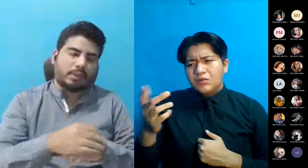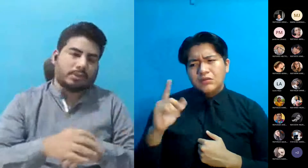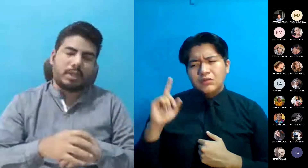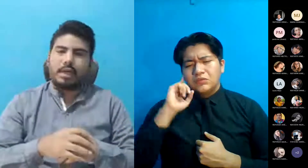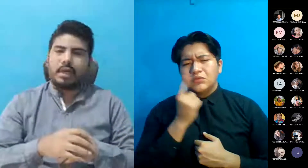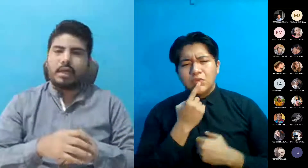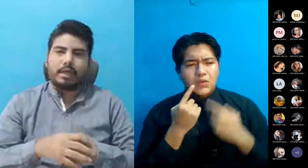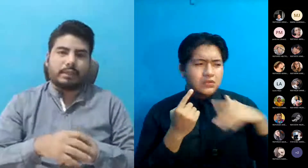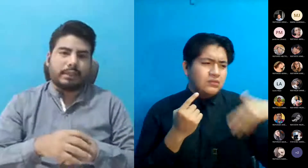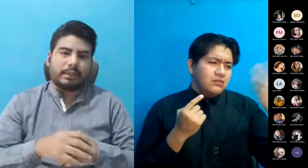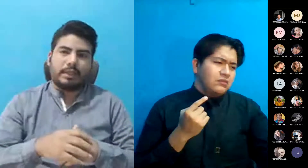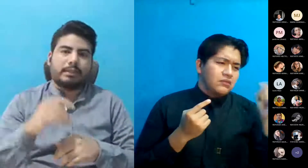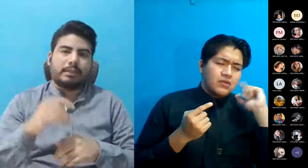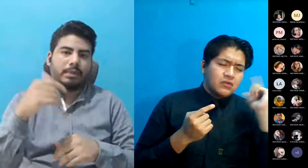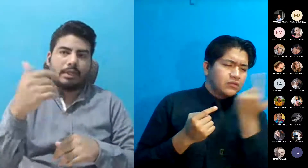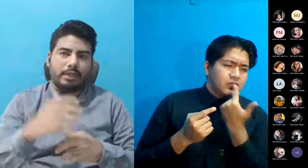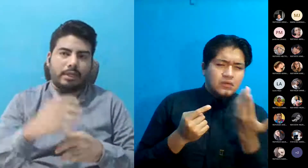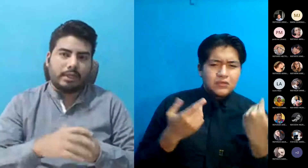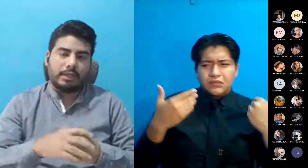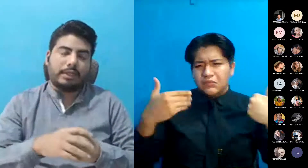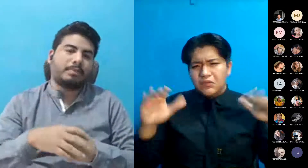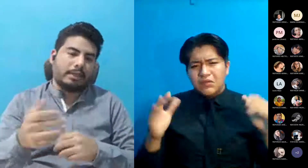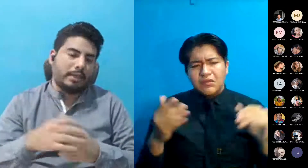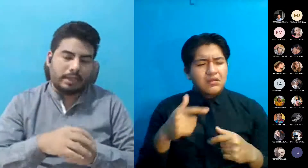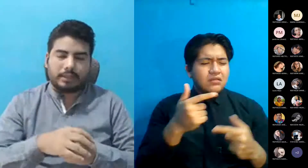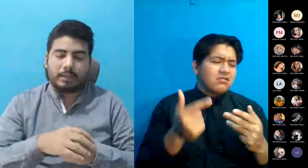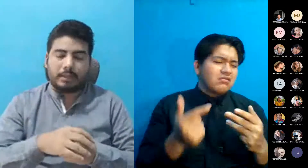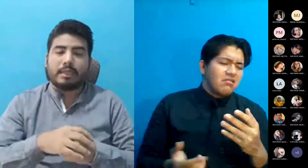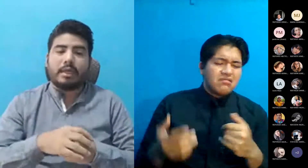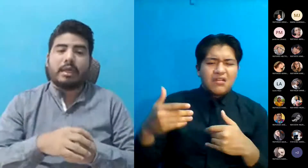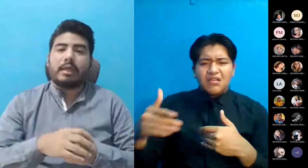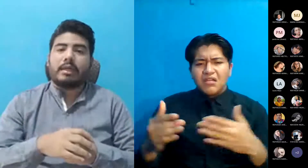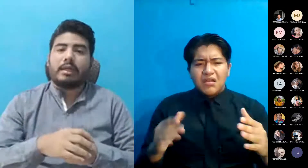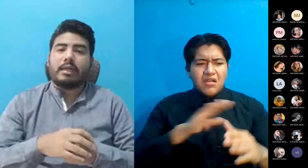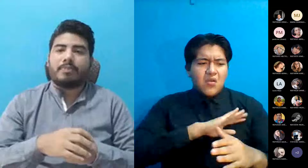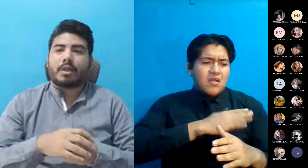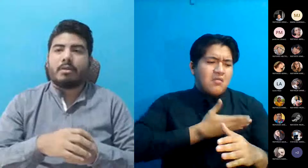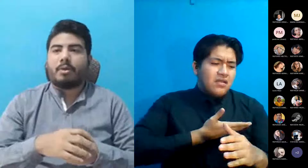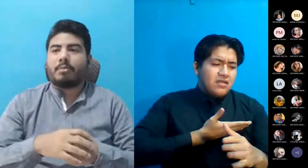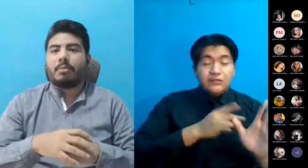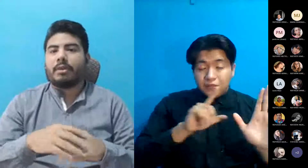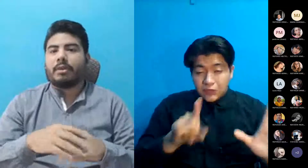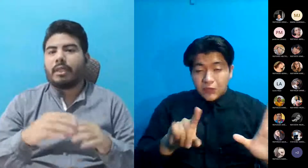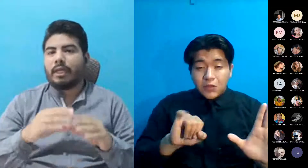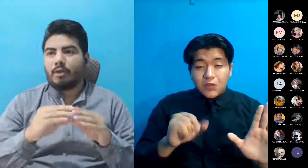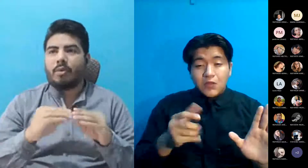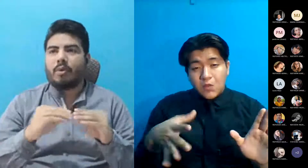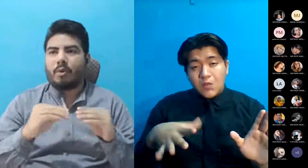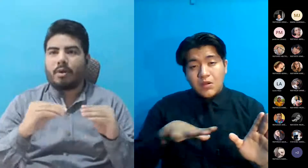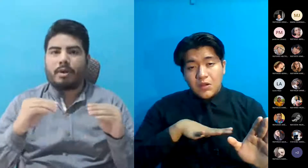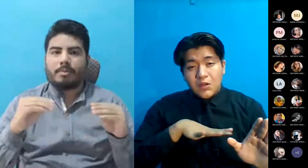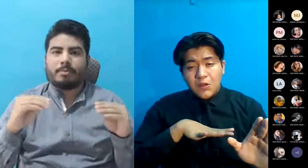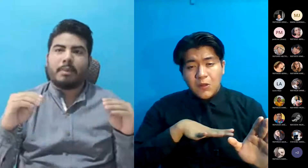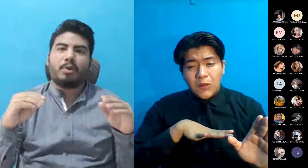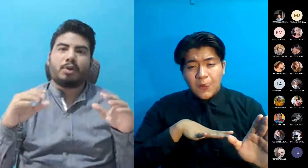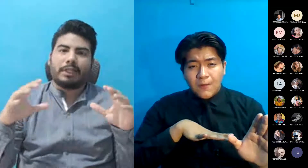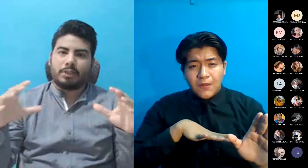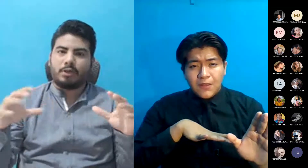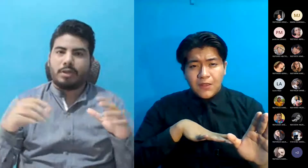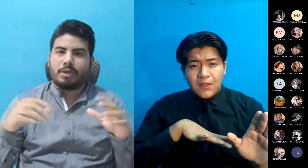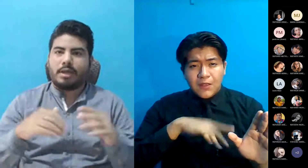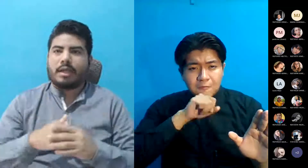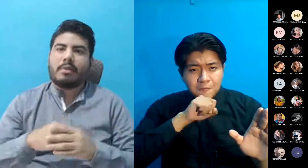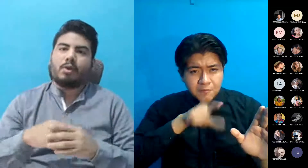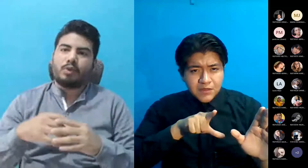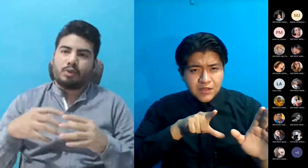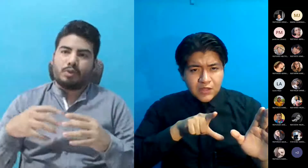Francia, Estados Unidos, etcétera, en España también, y propiamente como pues,